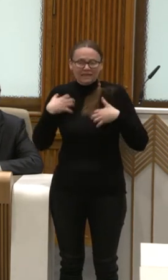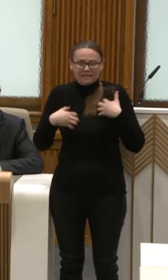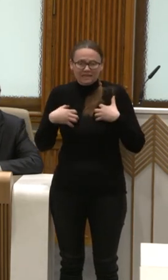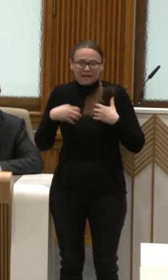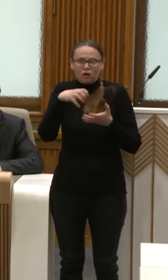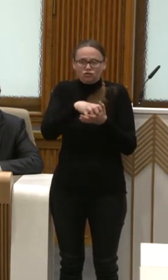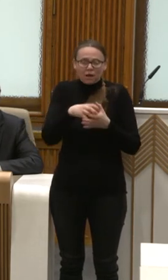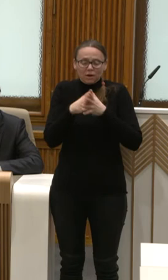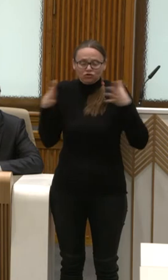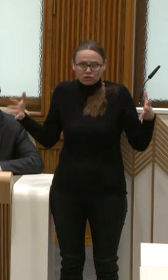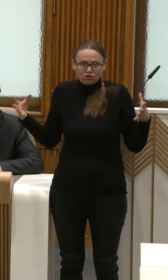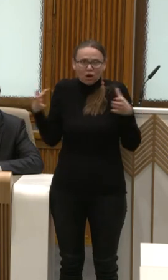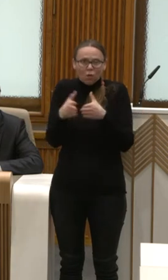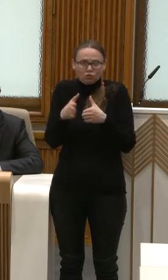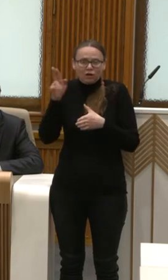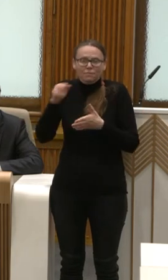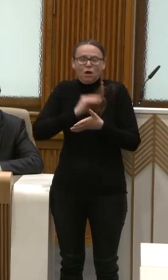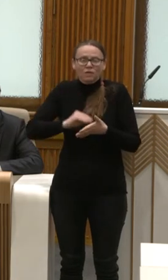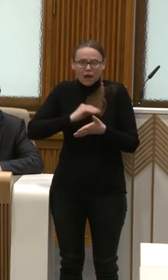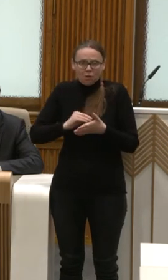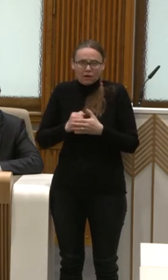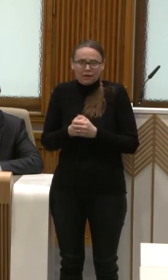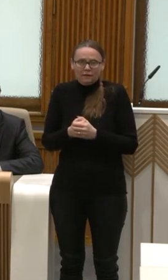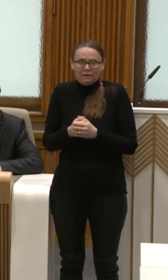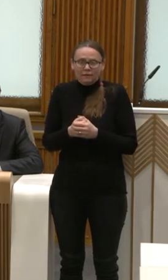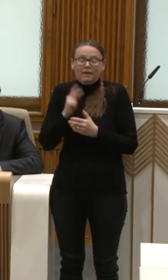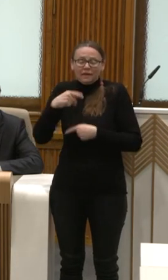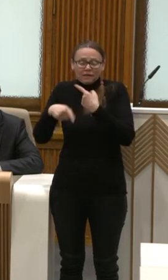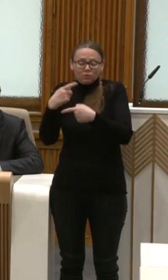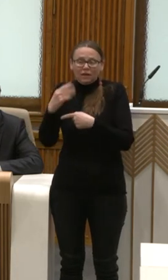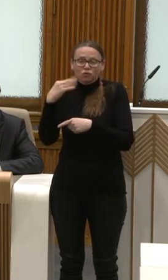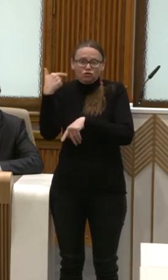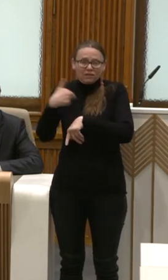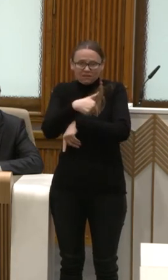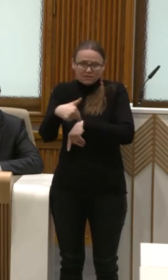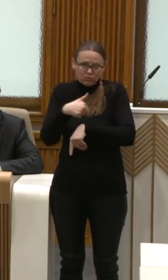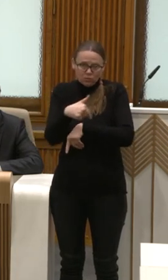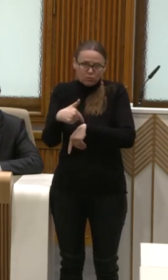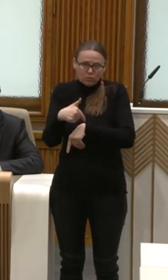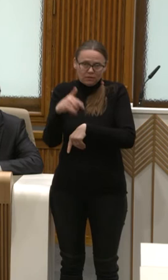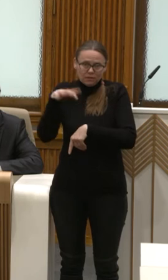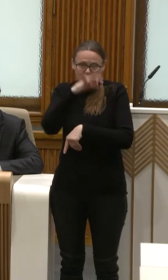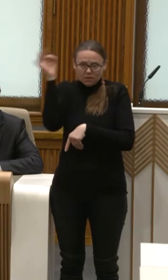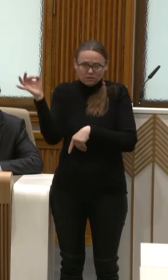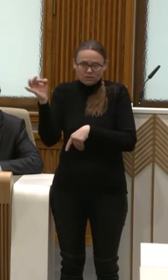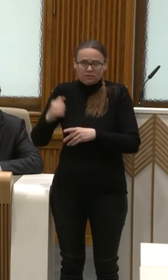štaba širšega in ožjega imajo naloge, ki pravzaprav potekajo 24 ur na